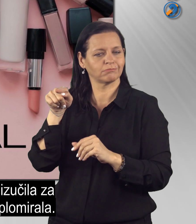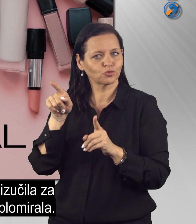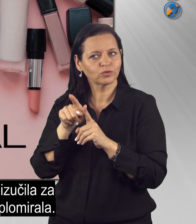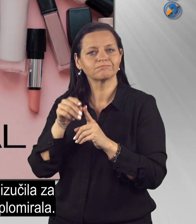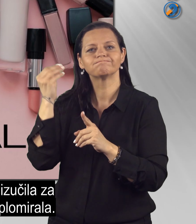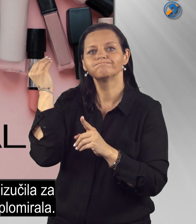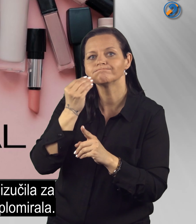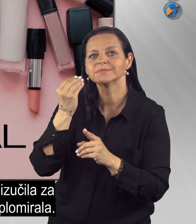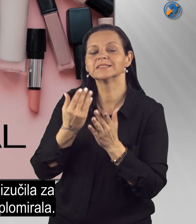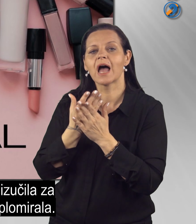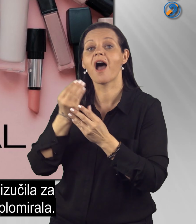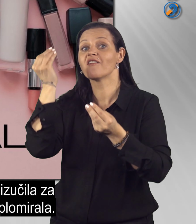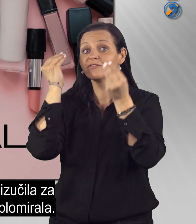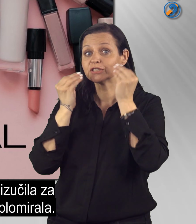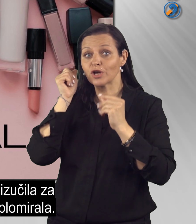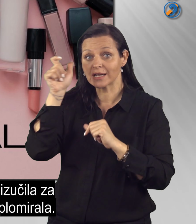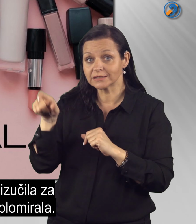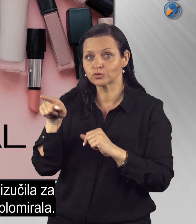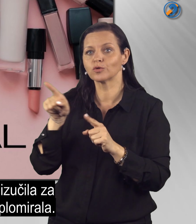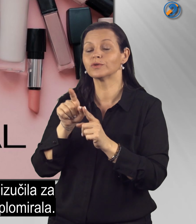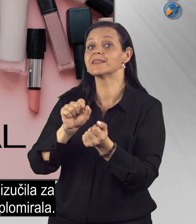tudi izučila za vizažistko in diplomirala.